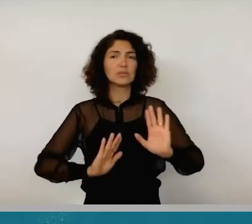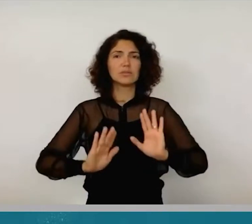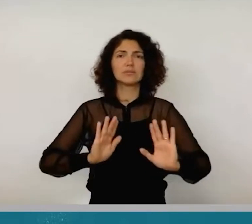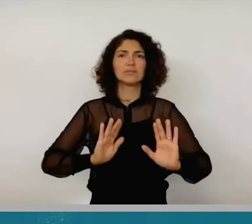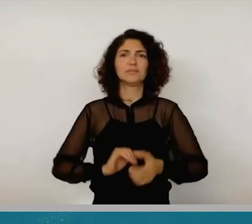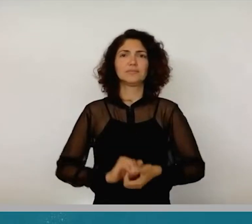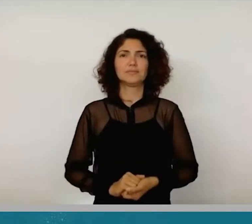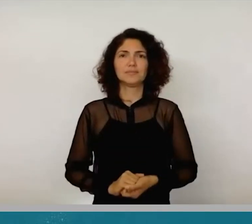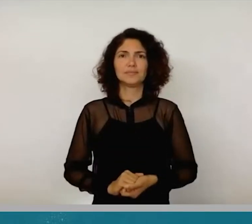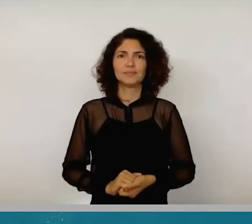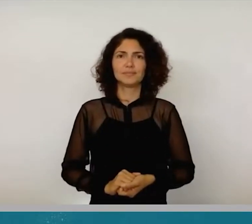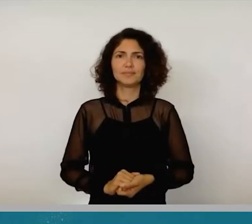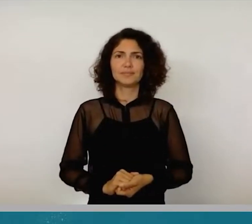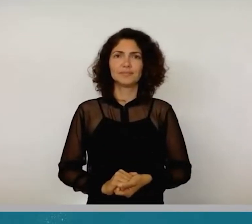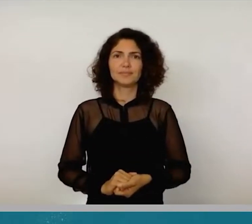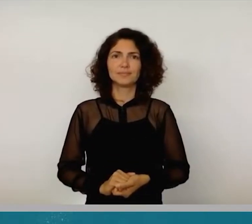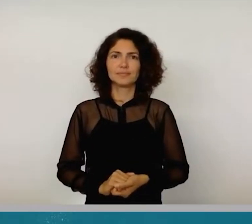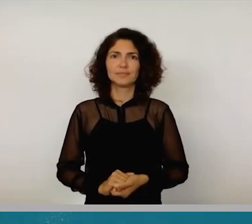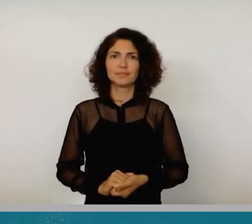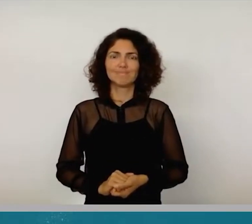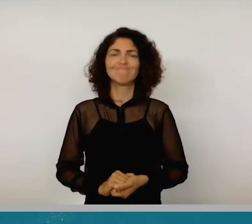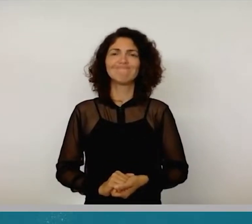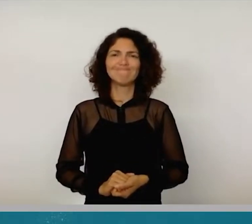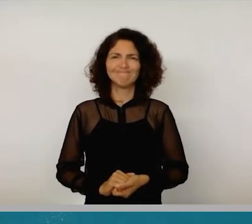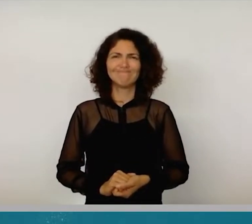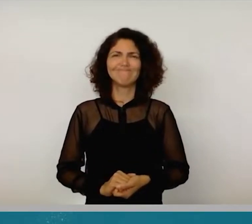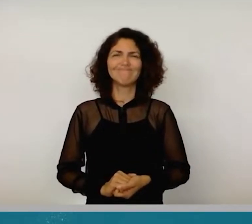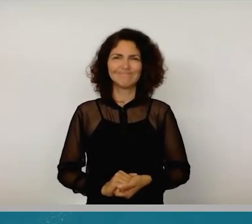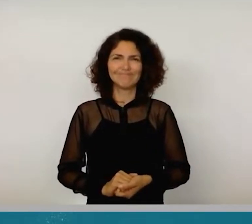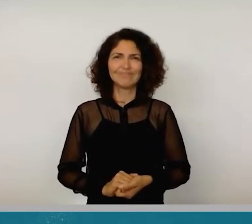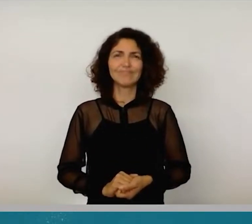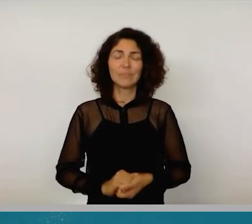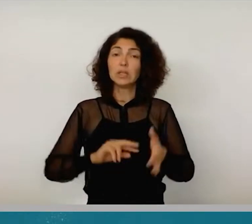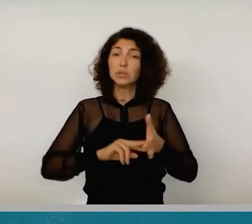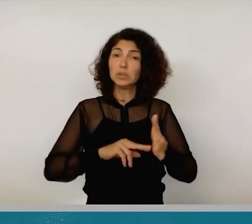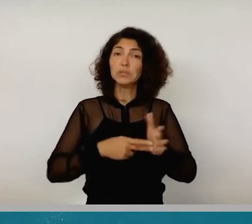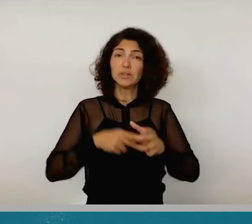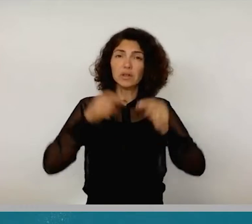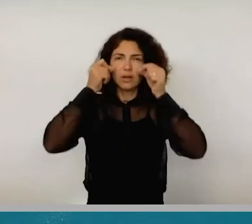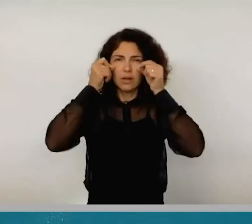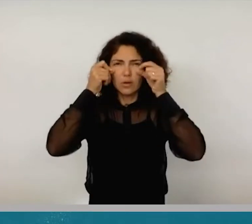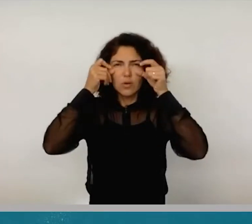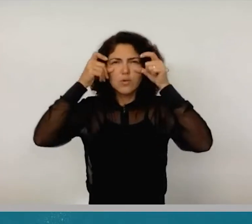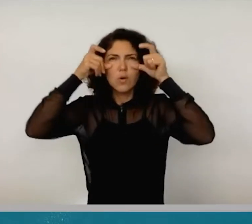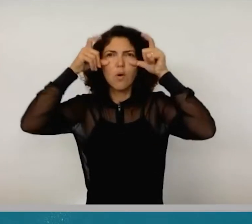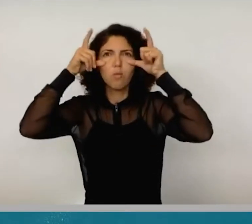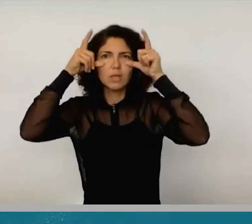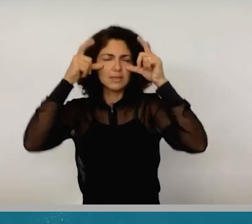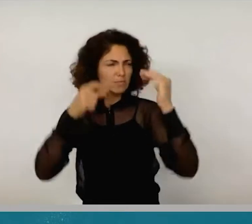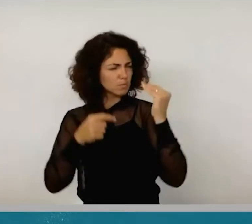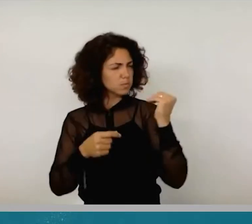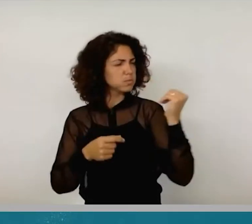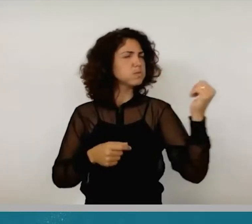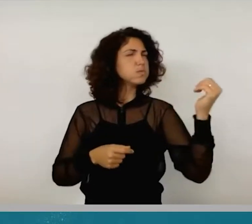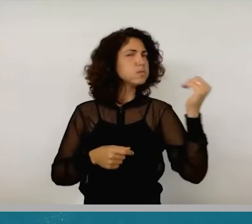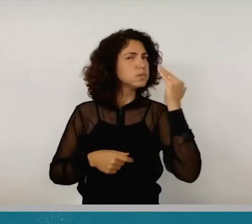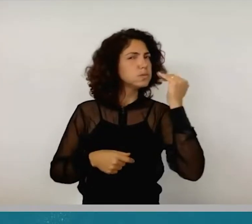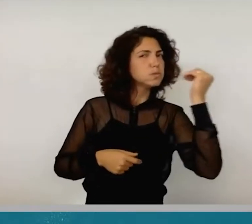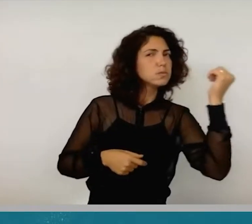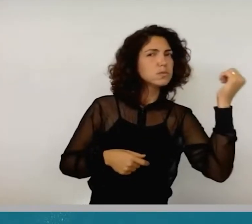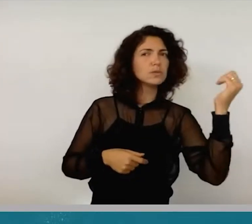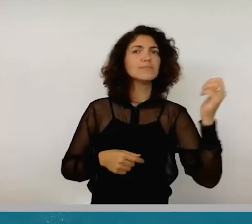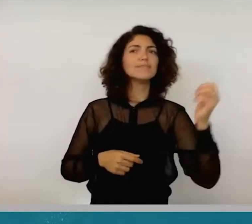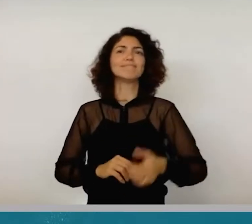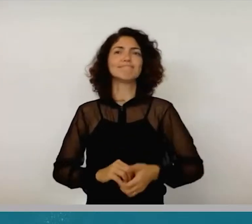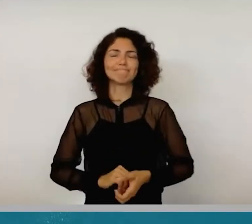a cobiça ela é atraente, Então, se você deixar essa cobiça